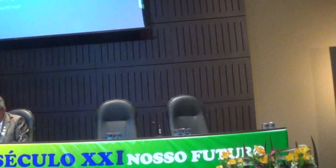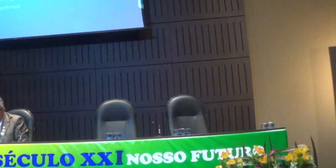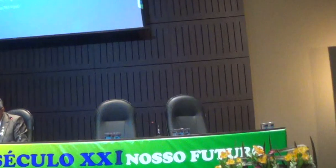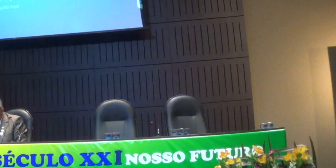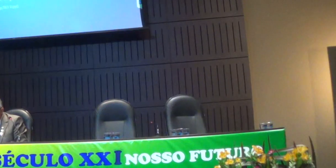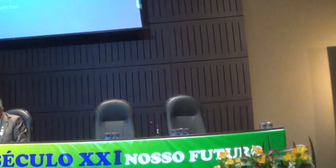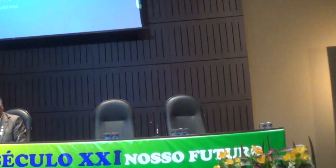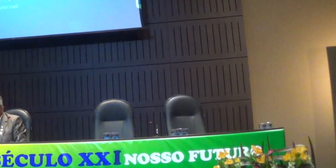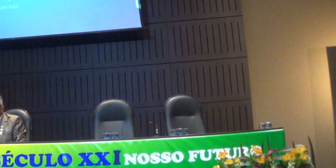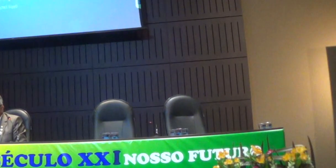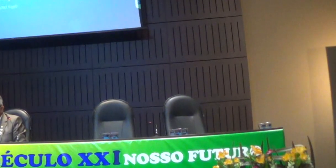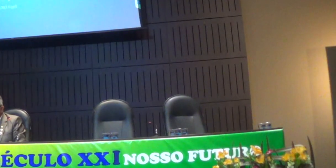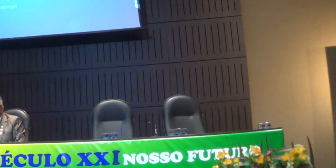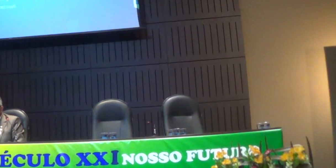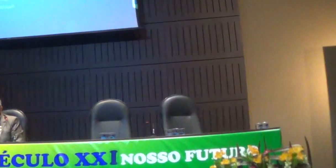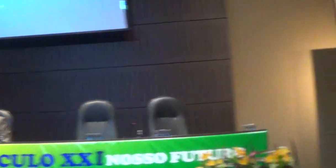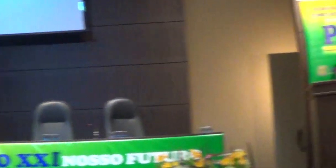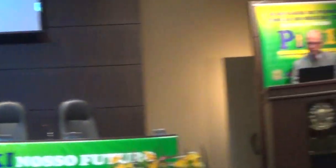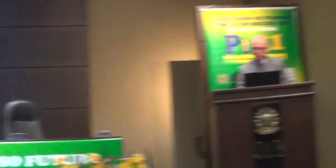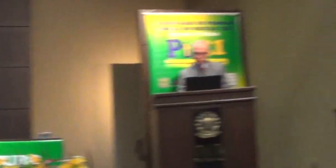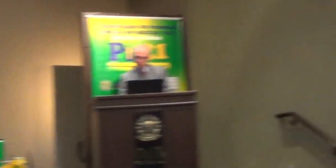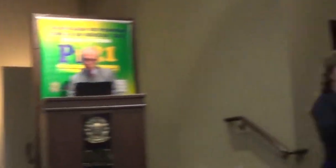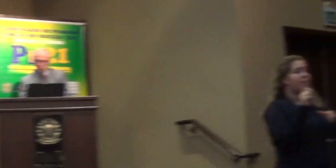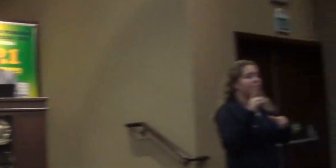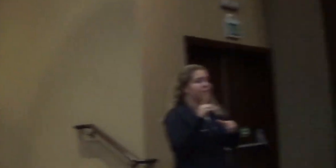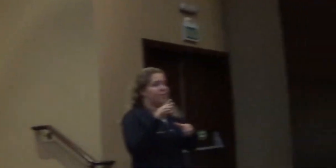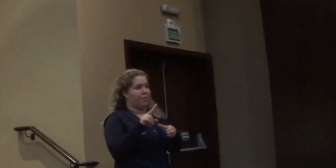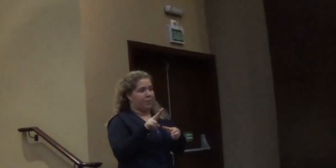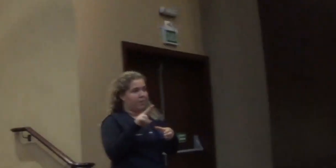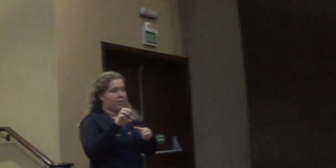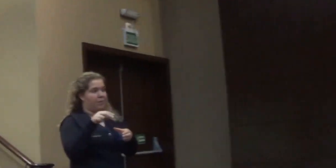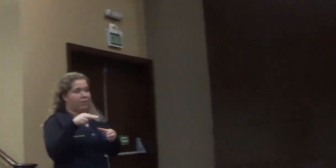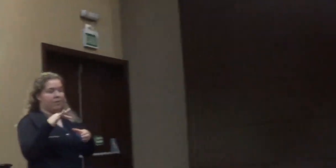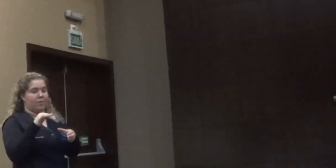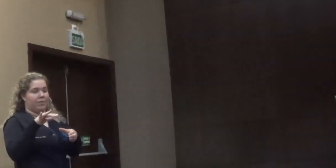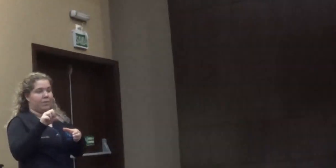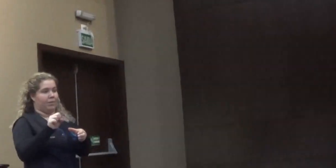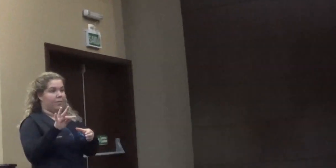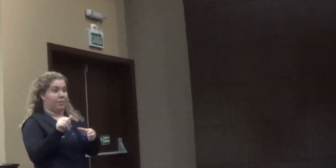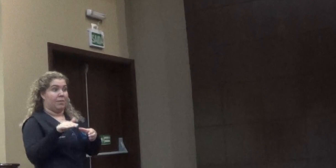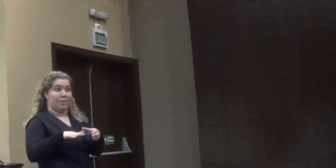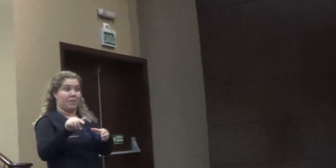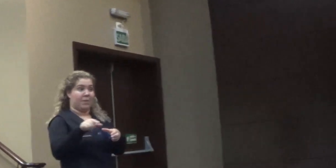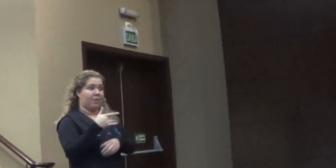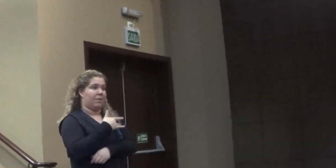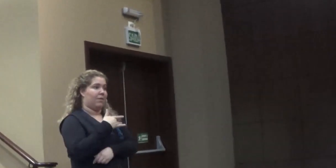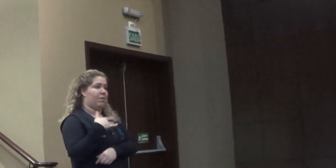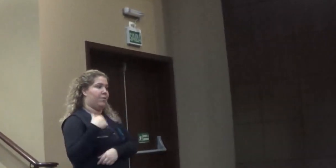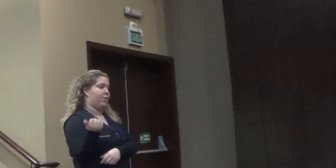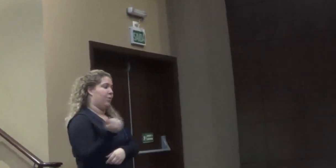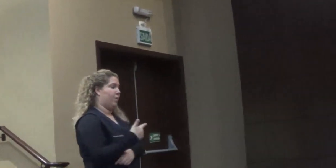não. Os adventistas vegetarianos são mais saudáveis do que os adventistas não vegetarianos.